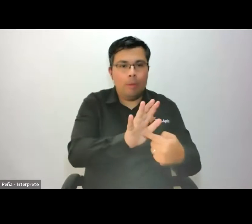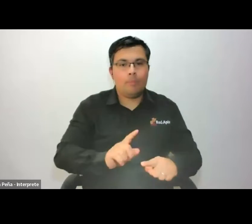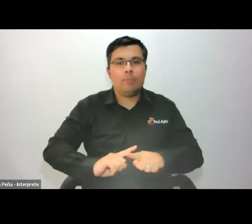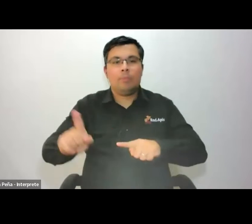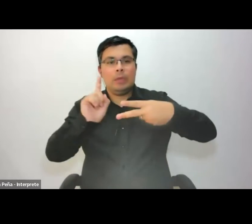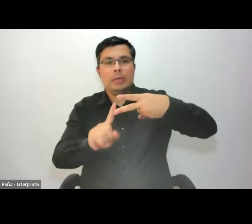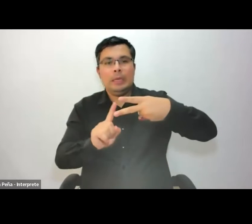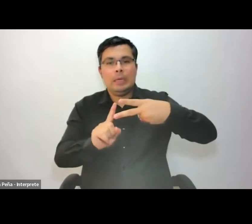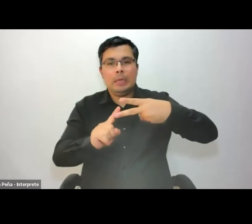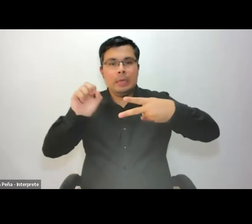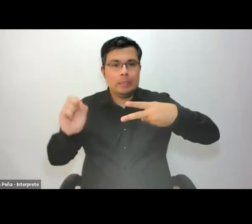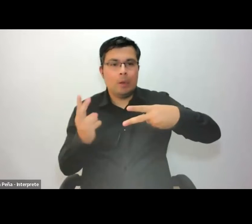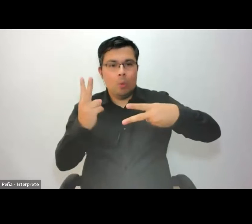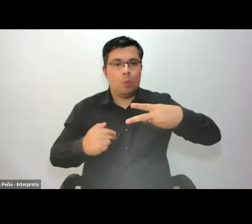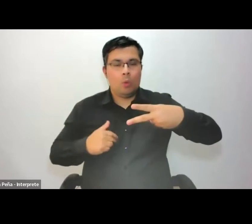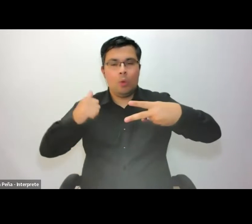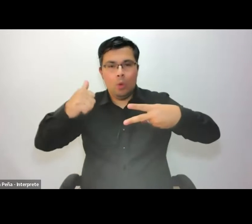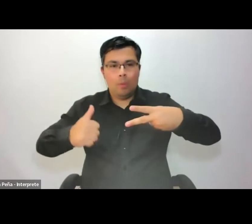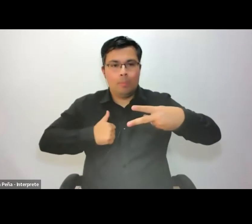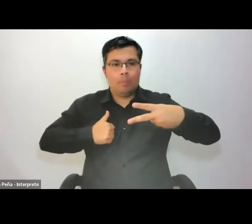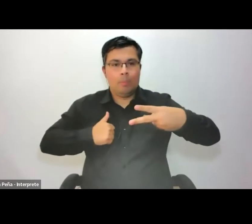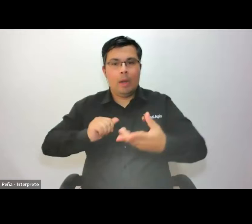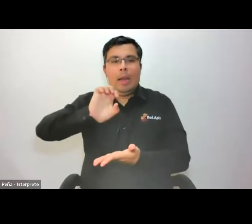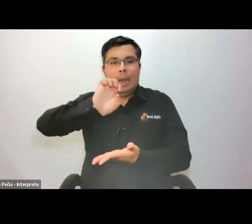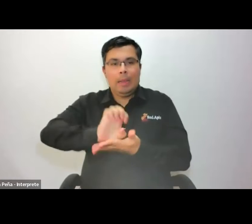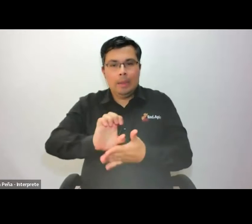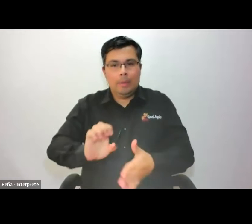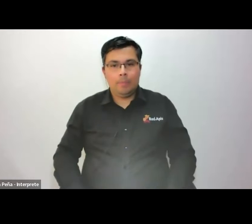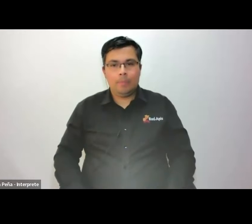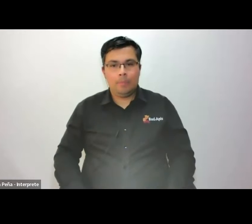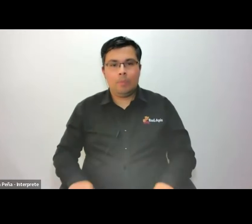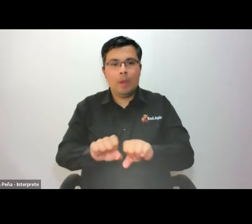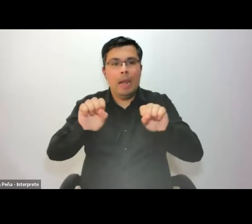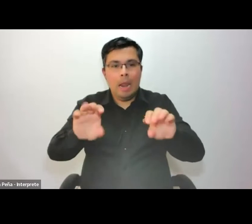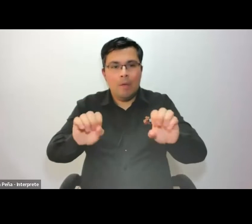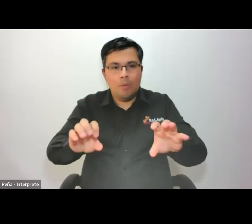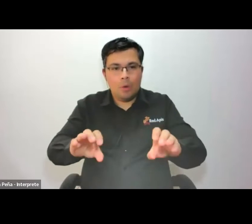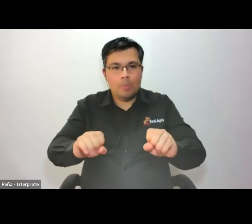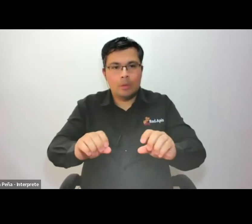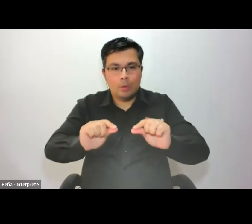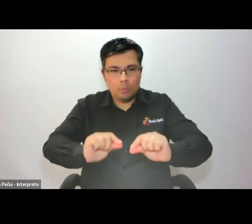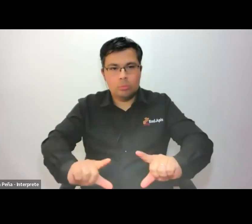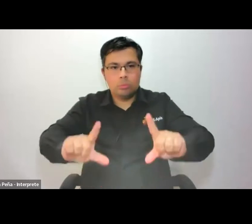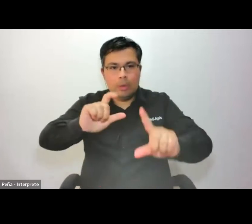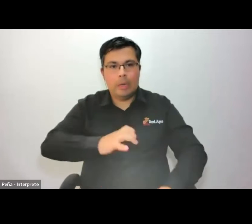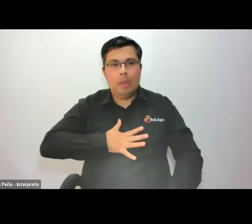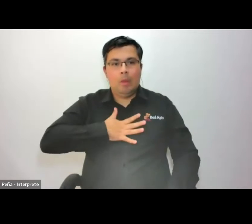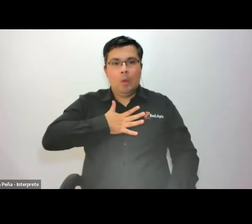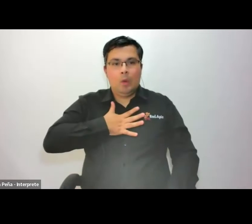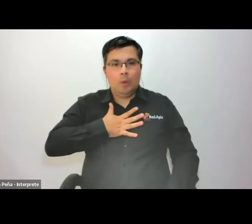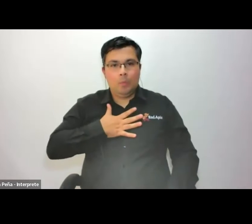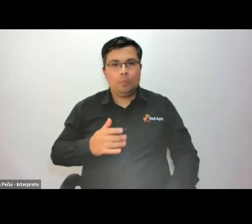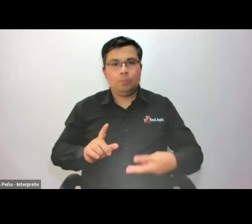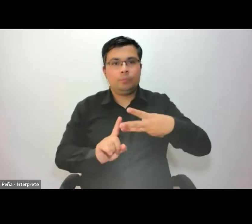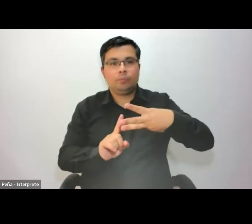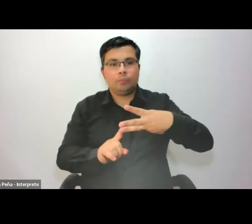el compromiso del Estado con favorecer la formación y la sensibilización. El tercero, con brindar espacios libres de